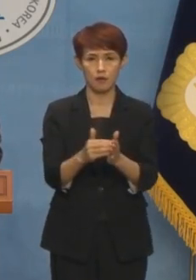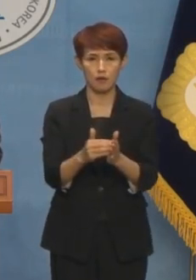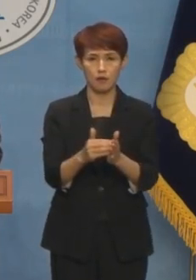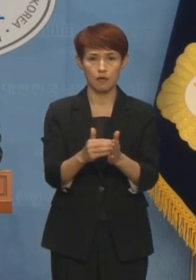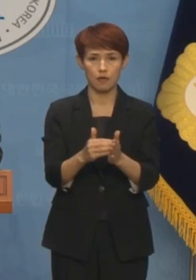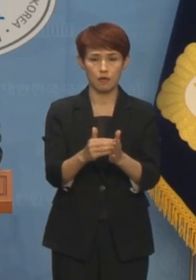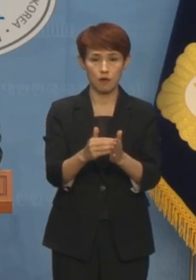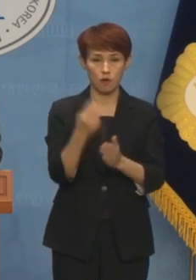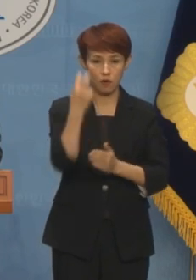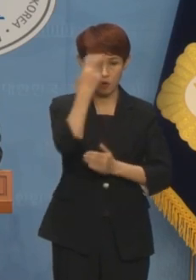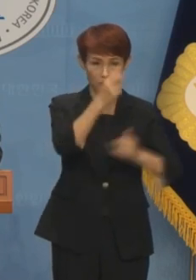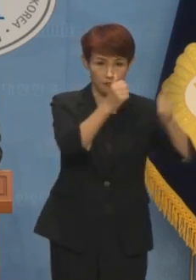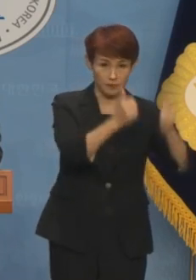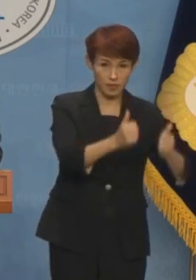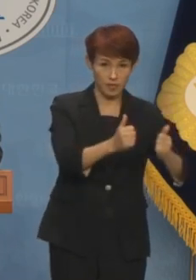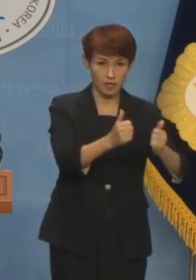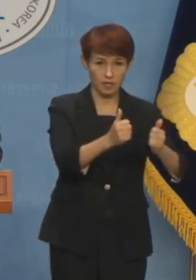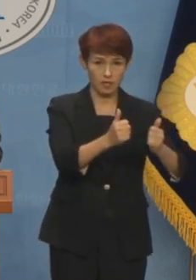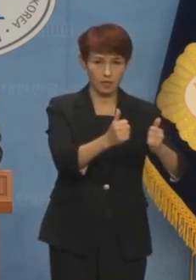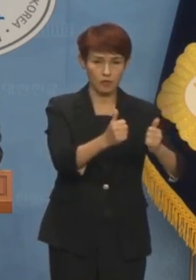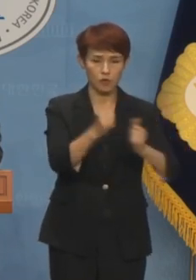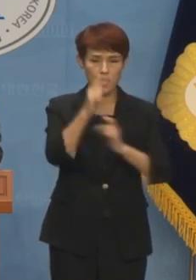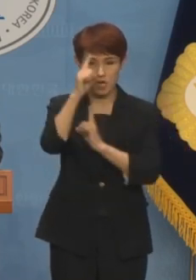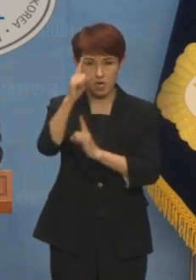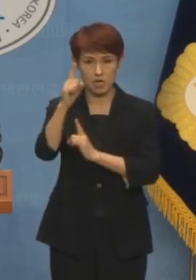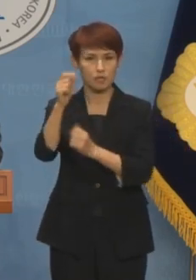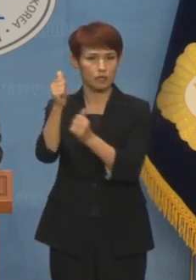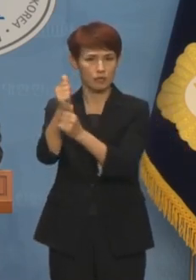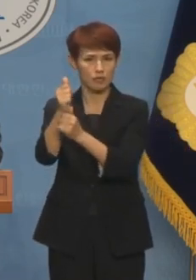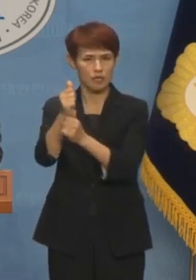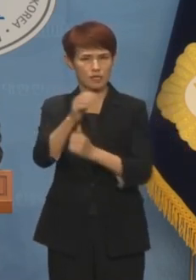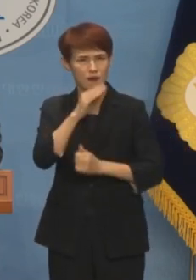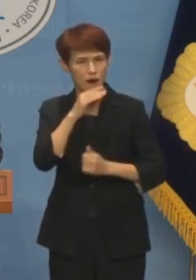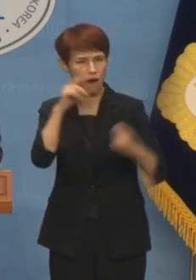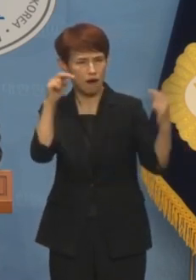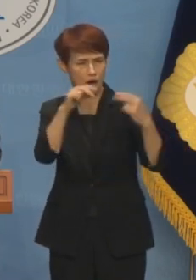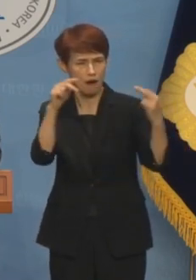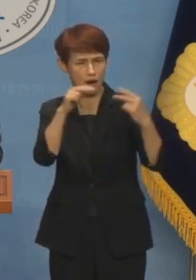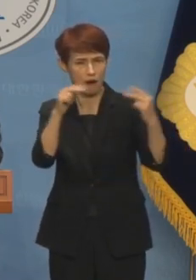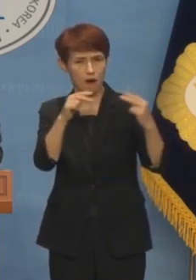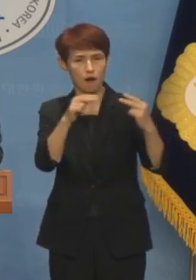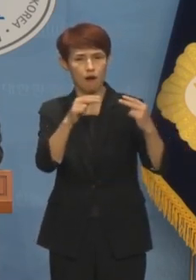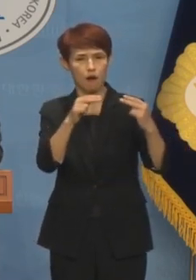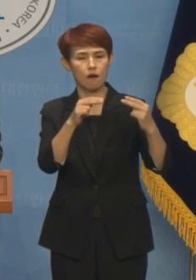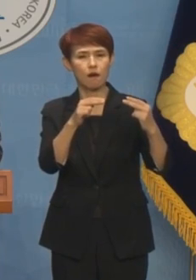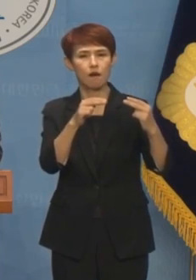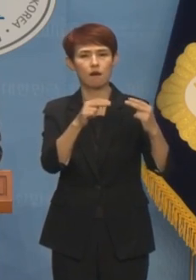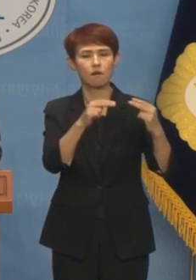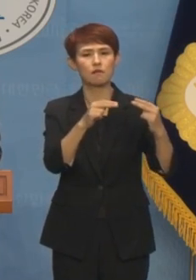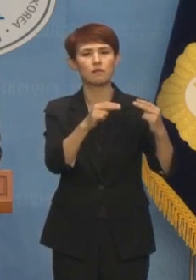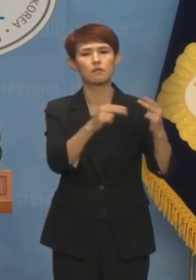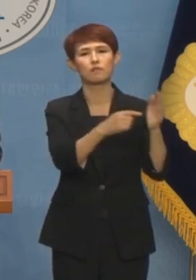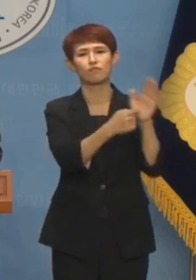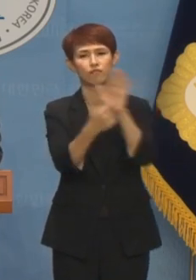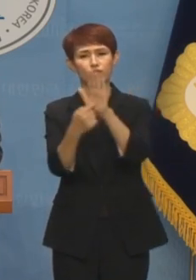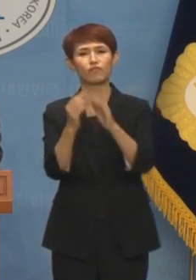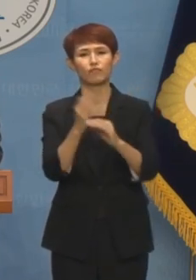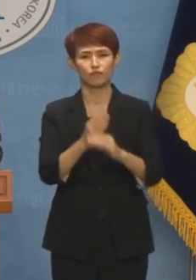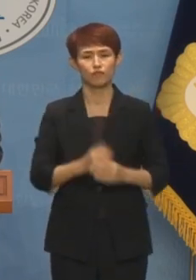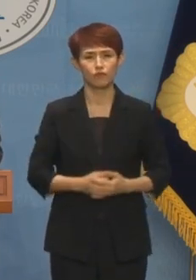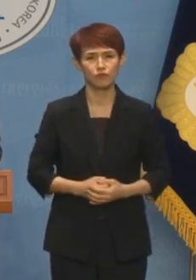지금 검찰과 이화영 전 부지사 간의 진실 공방처럼 연일 보도가 이어지고